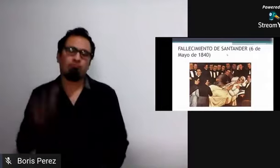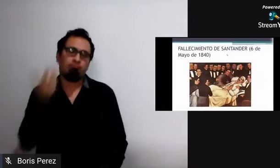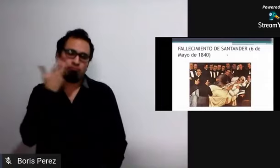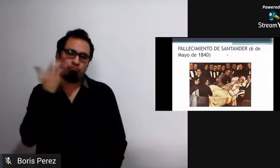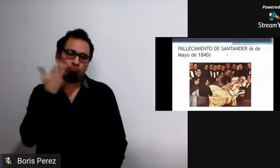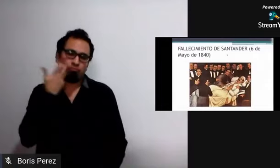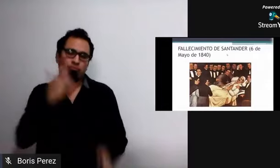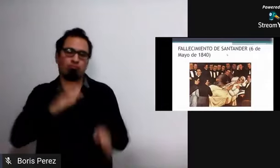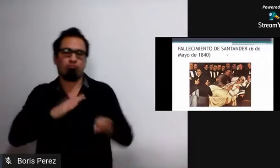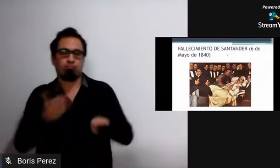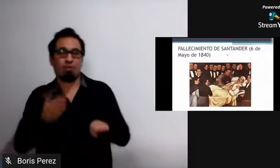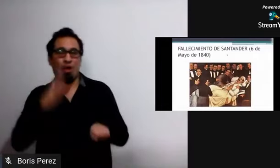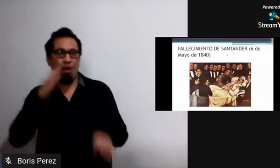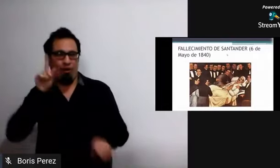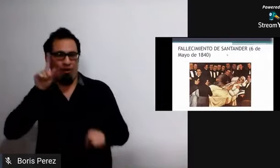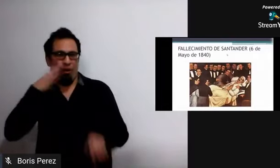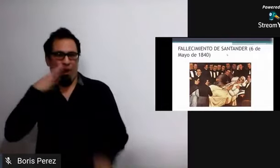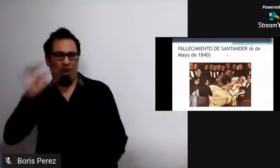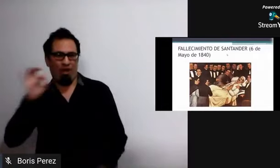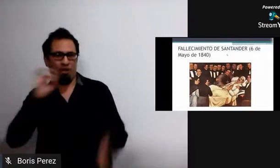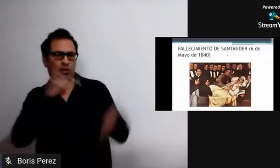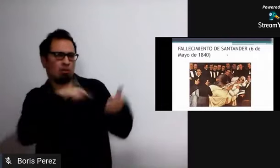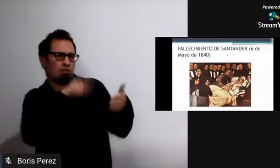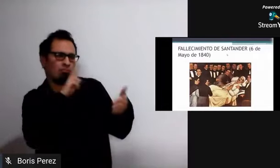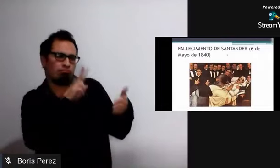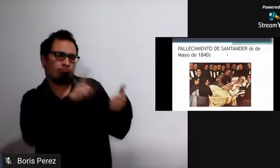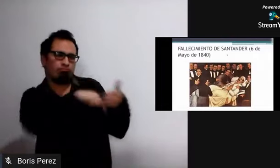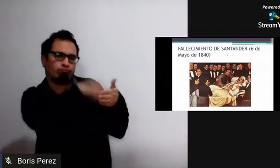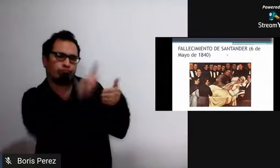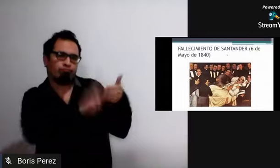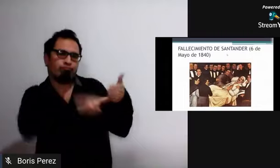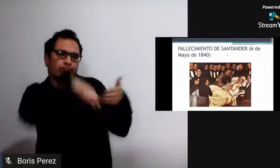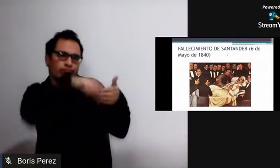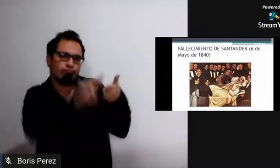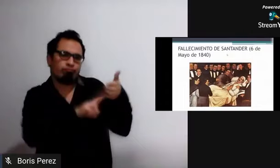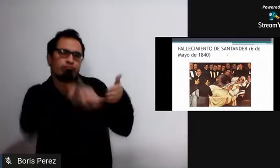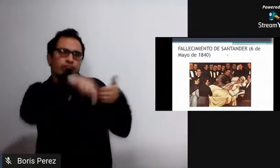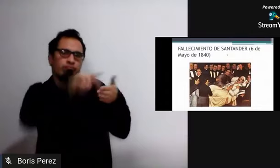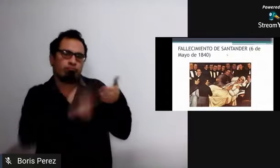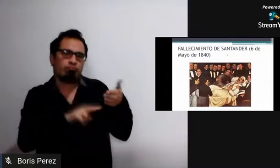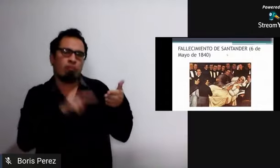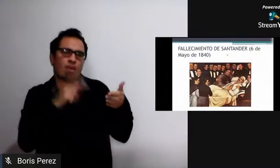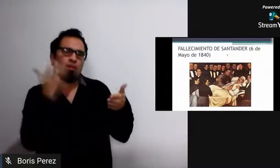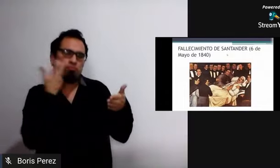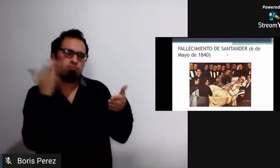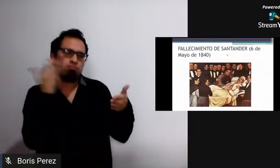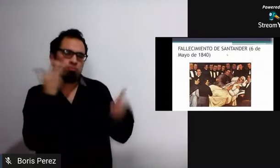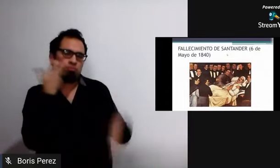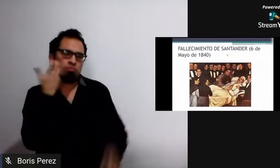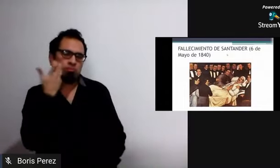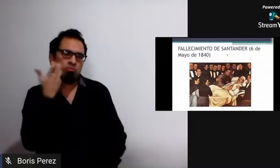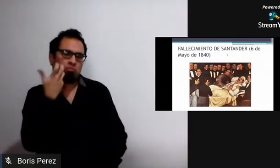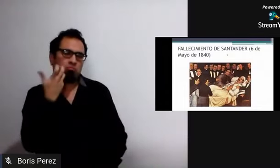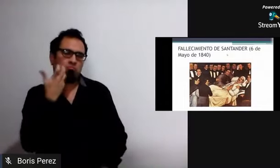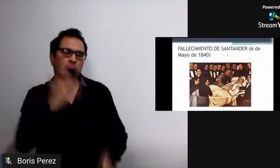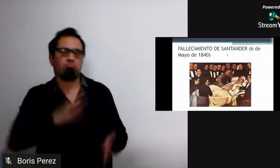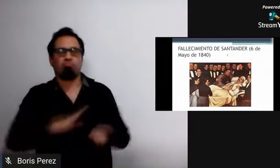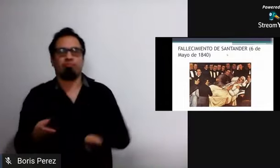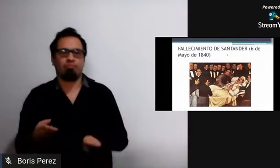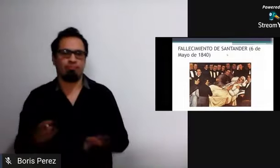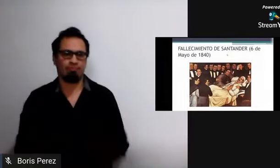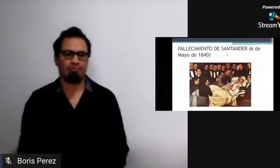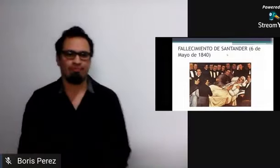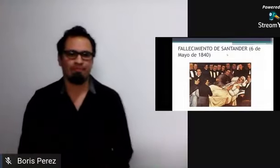refleja su convalecencia ya antes de fallecer y también cómo en su momento